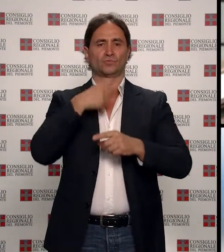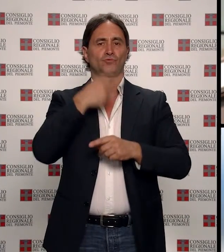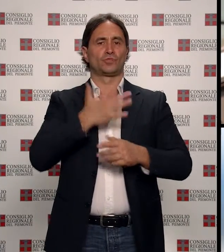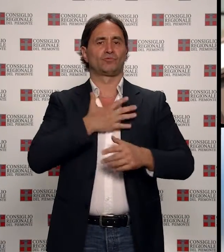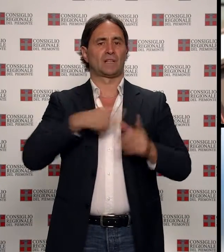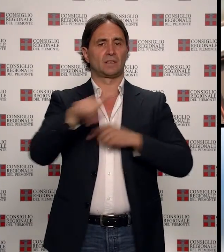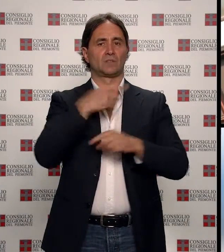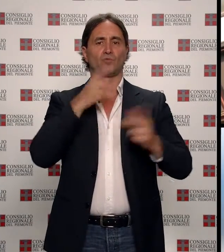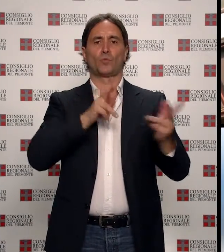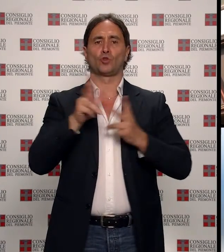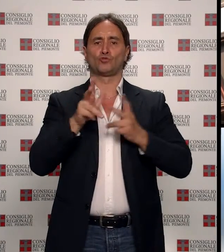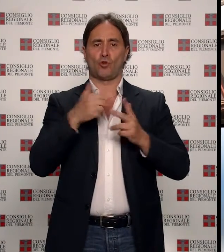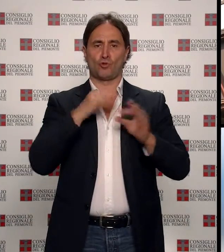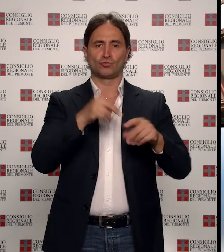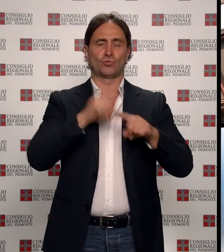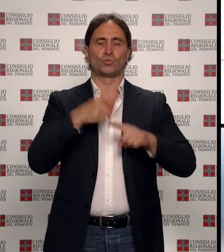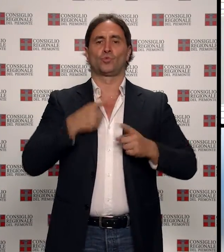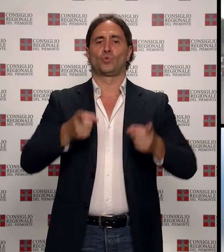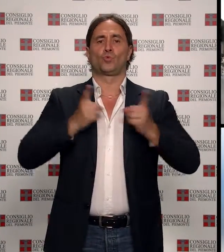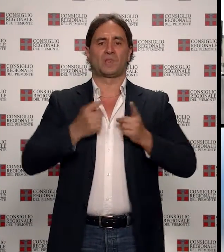soccorso e tutelata l'occupazione.